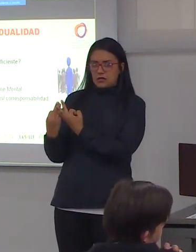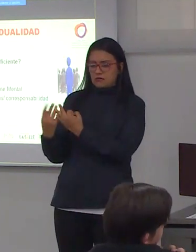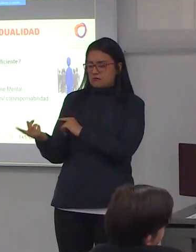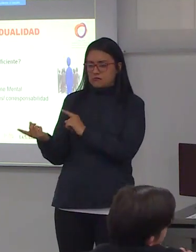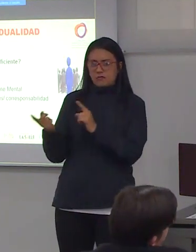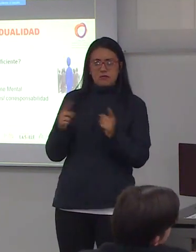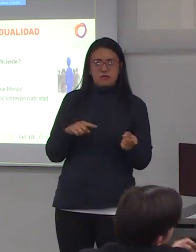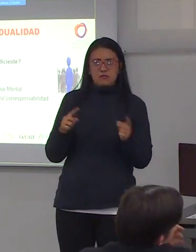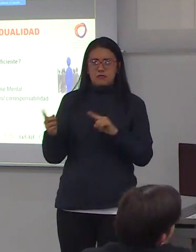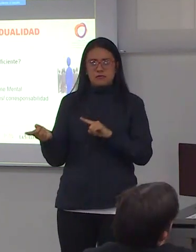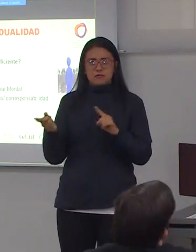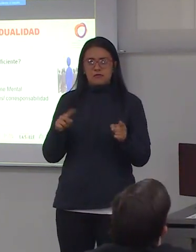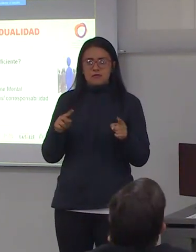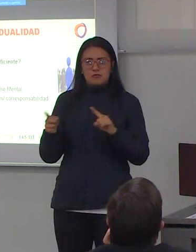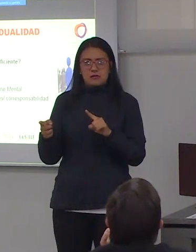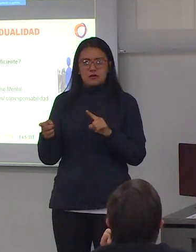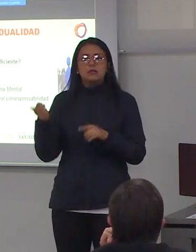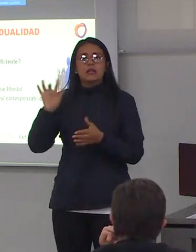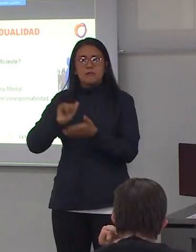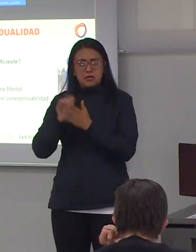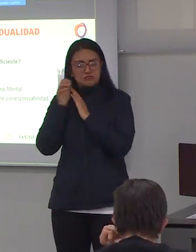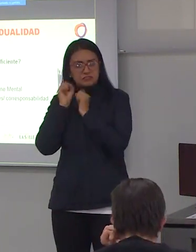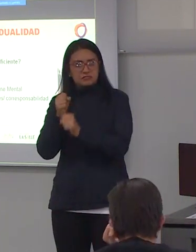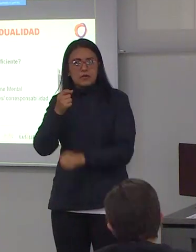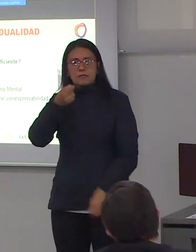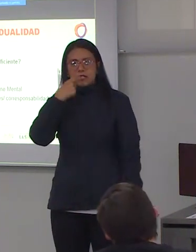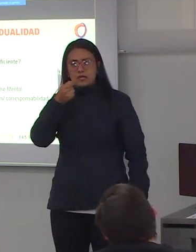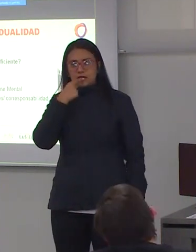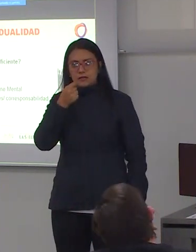aquí para allá y también terminan tomando medicamentos